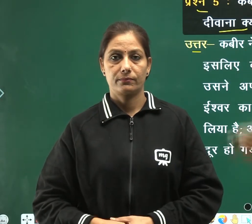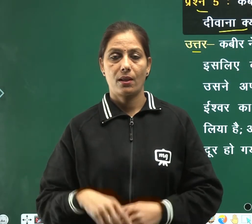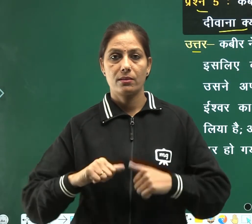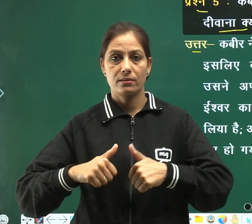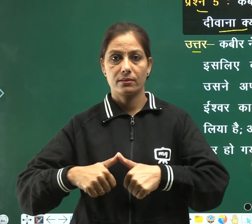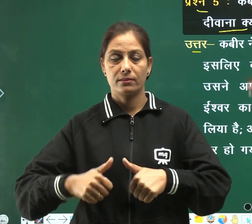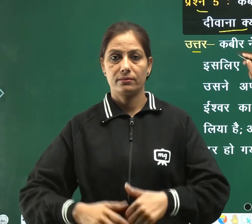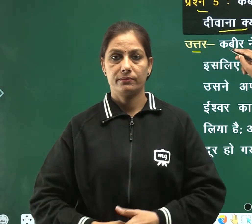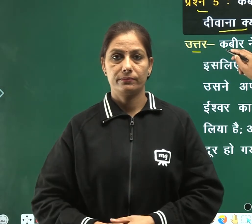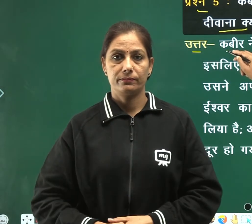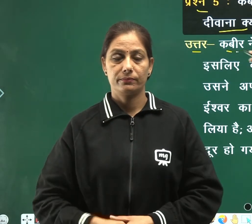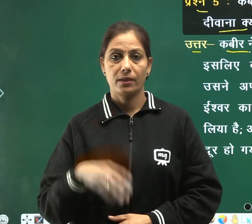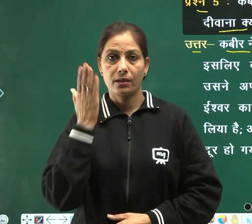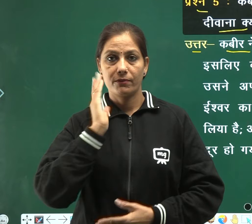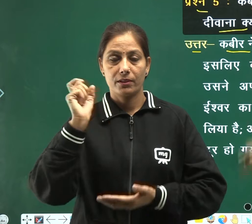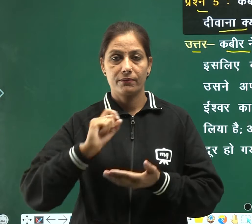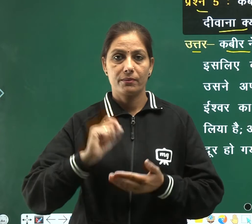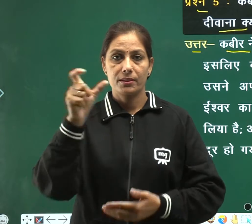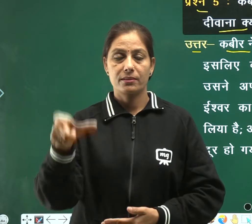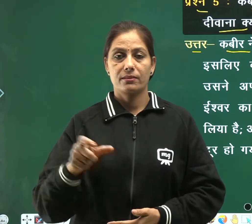उत्तर, कबीर ने